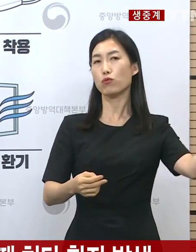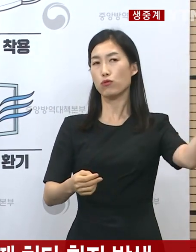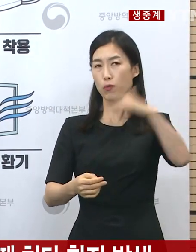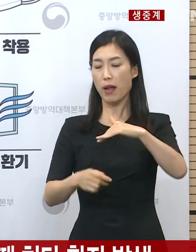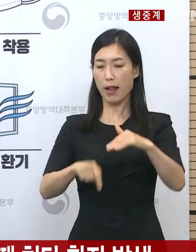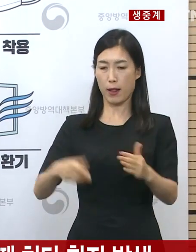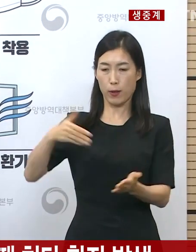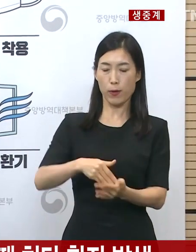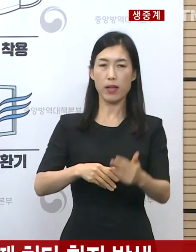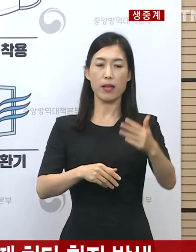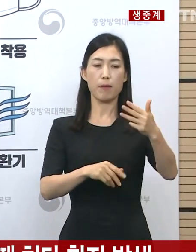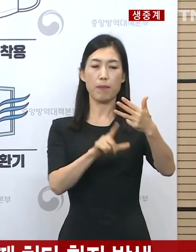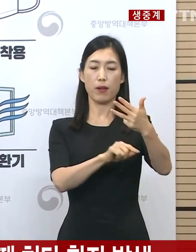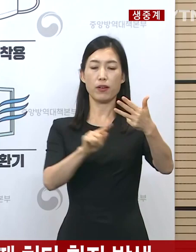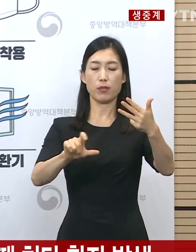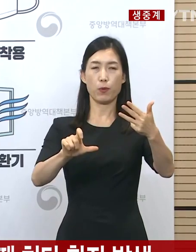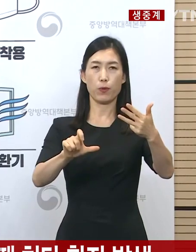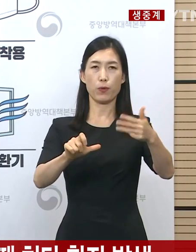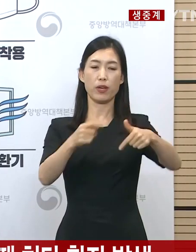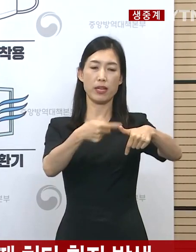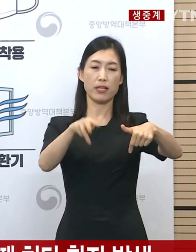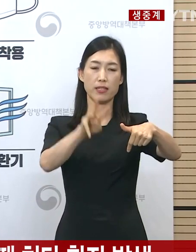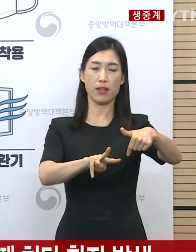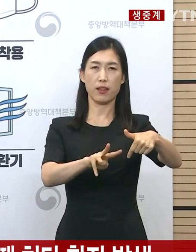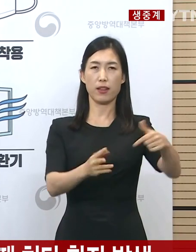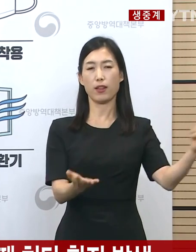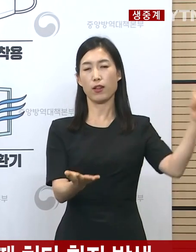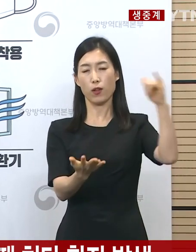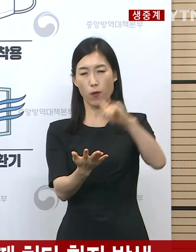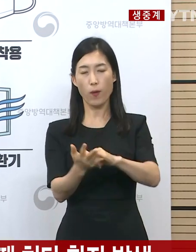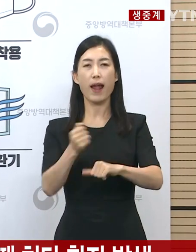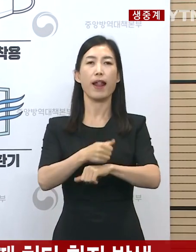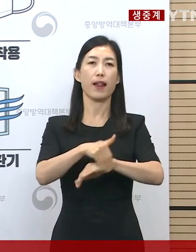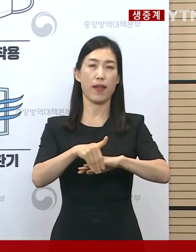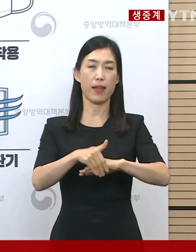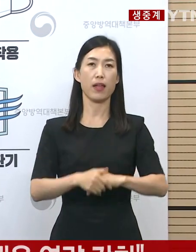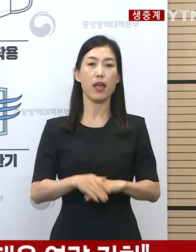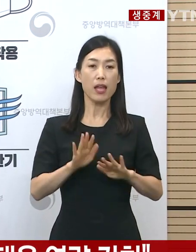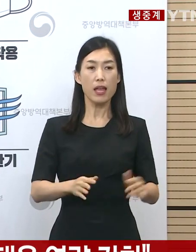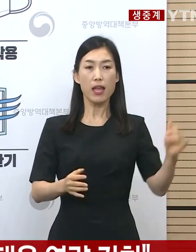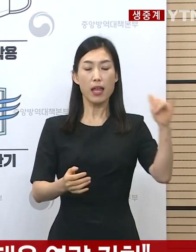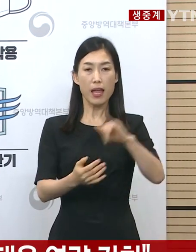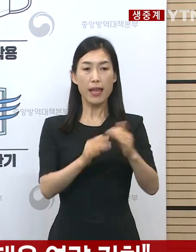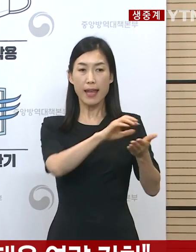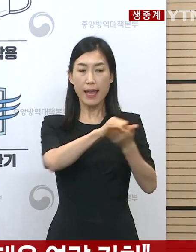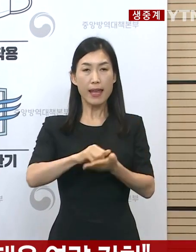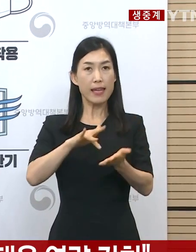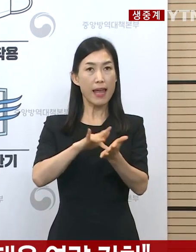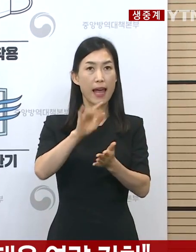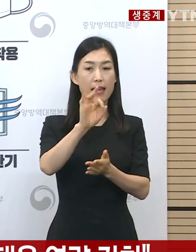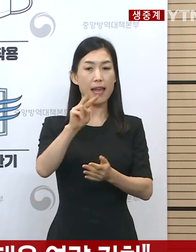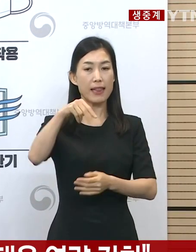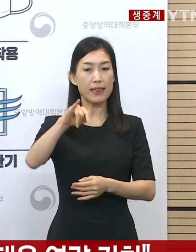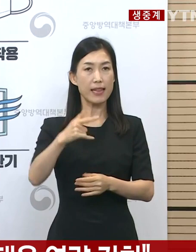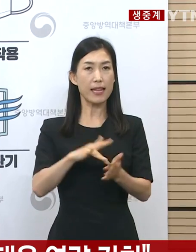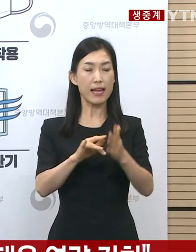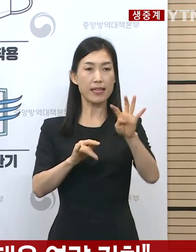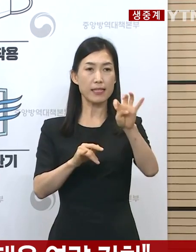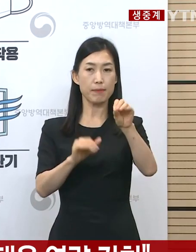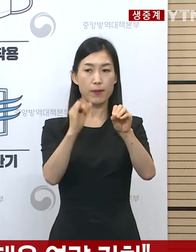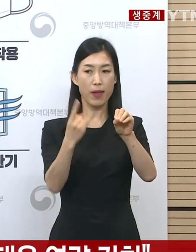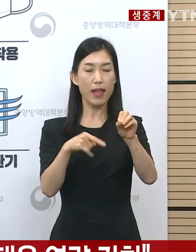8월 15일 인천국제공항에 도착할 예정입니다. 이번에 공급되는 얀센 백신 40만